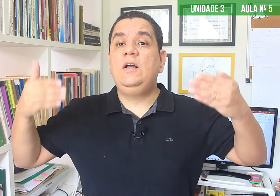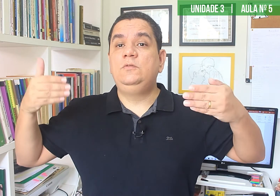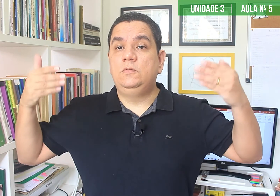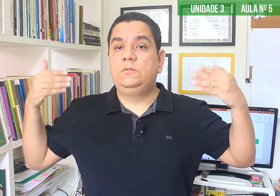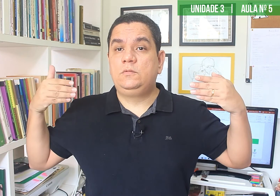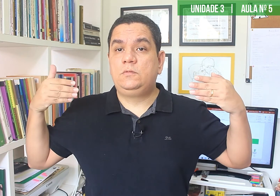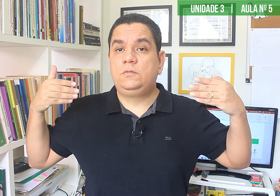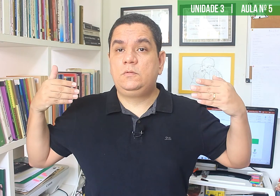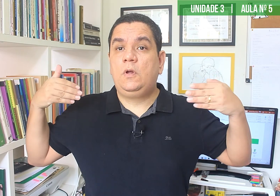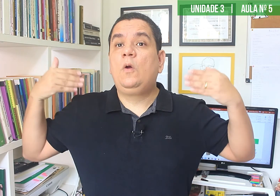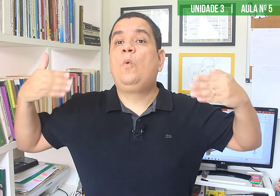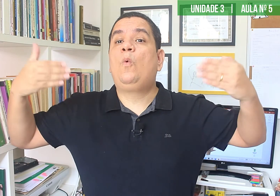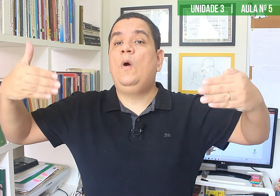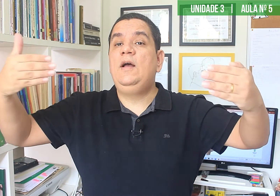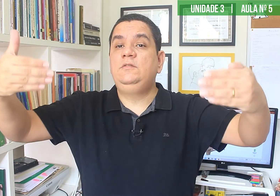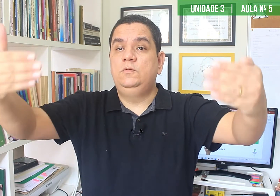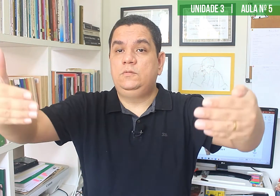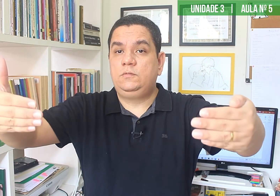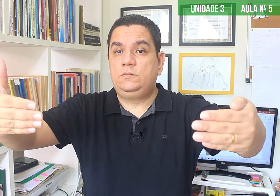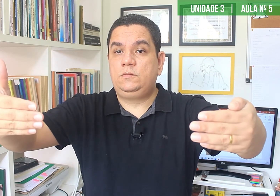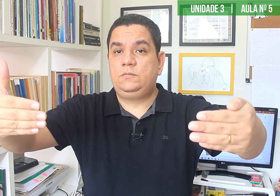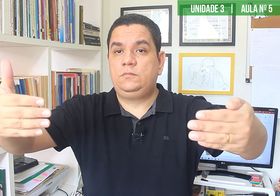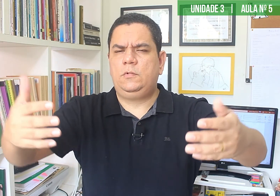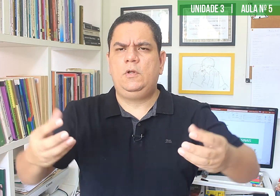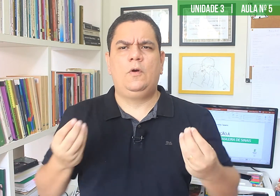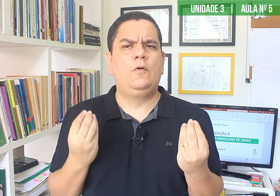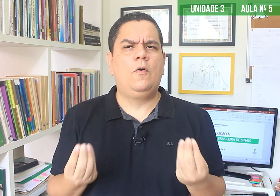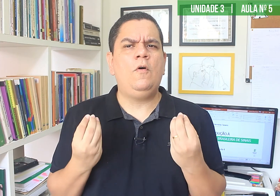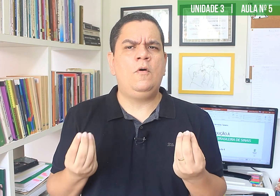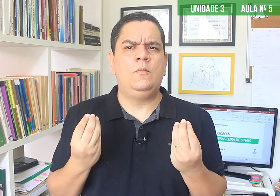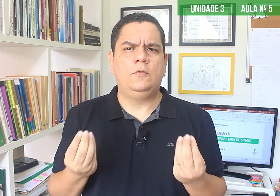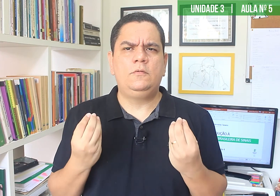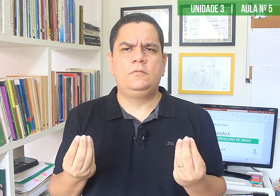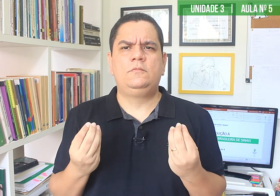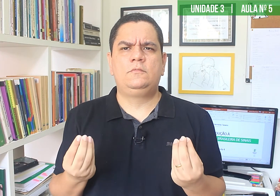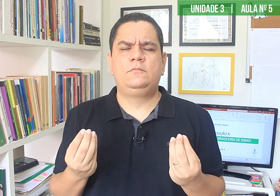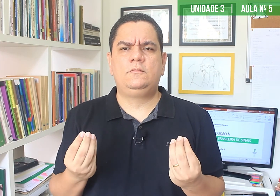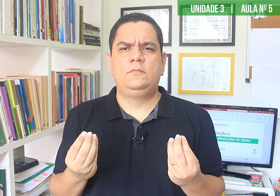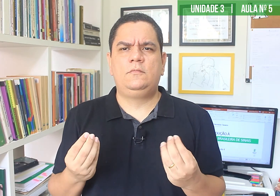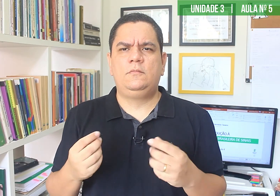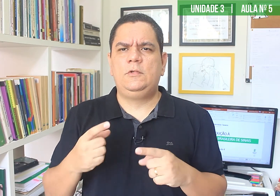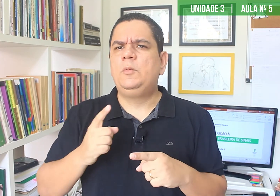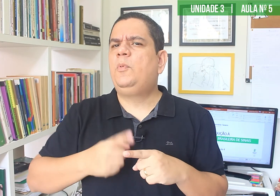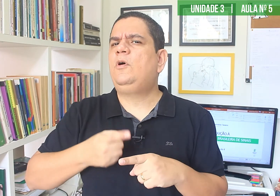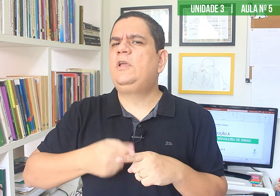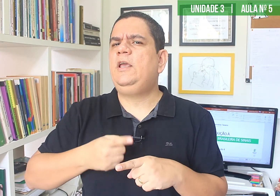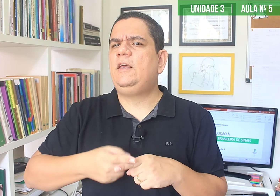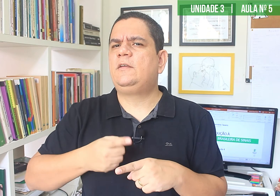Quando. Quando. Como. Por quê.